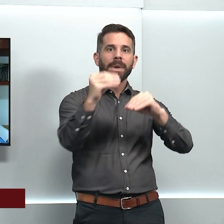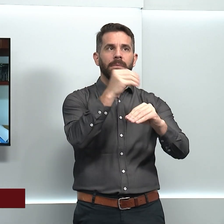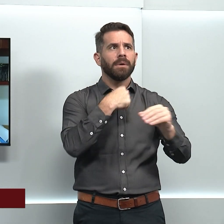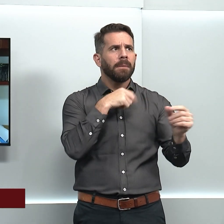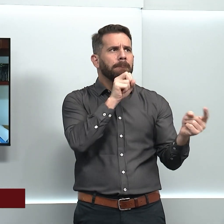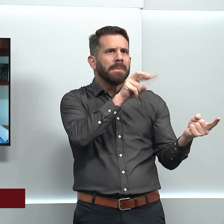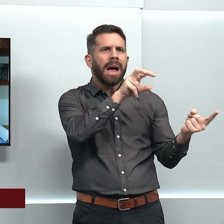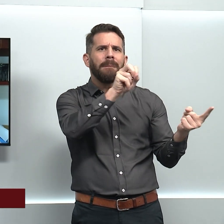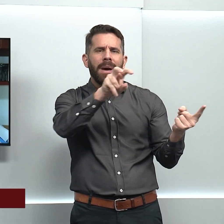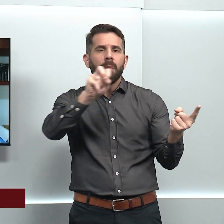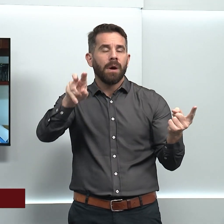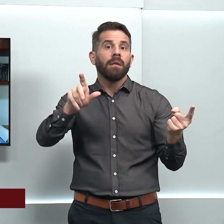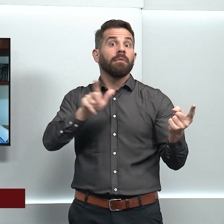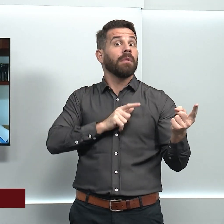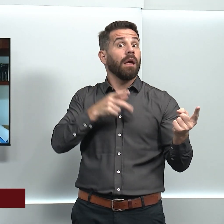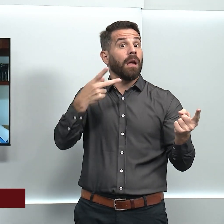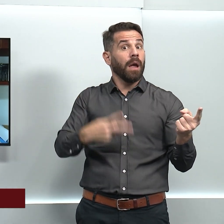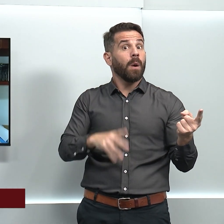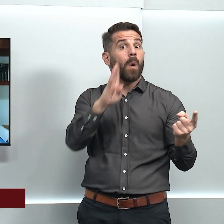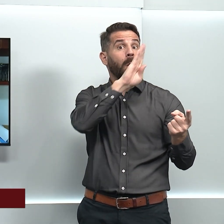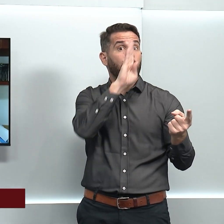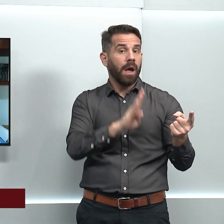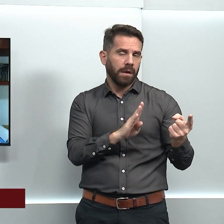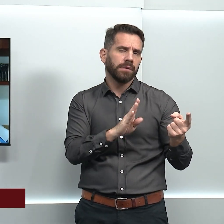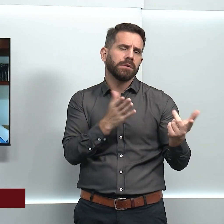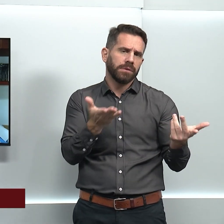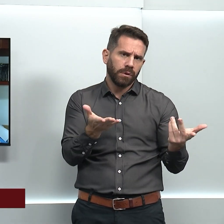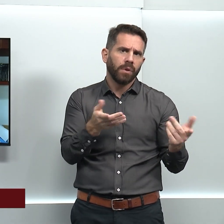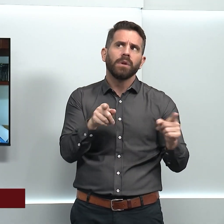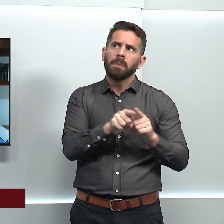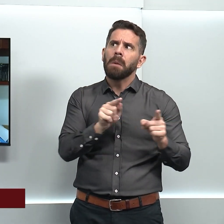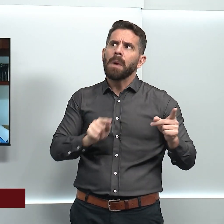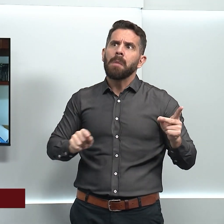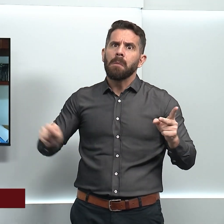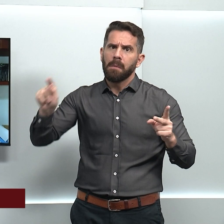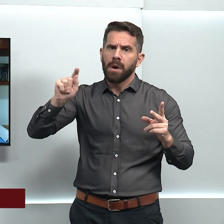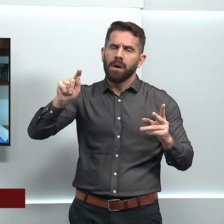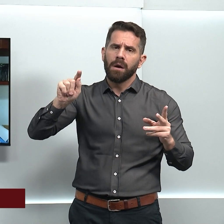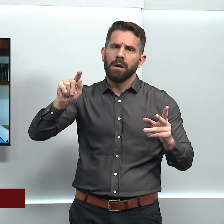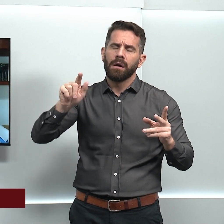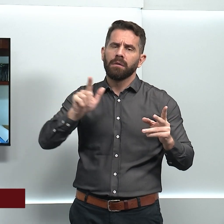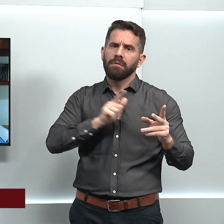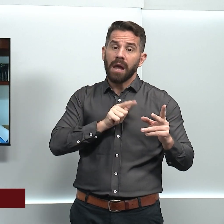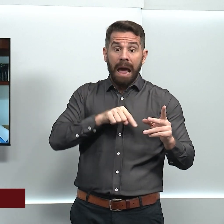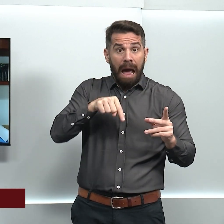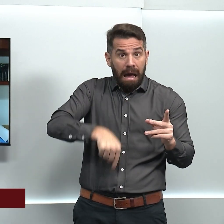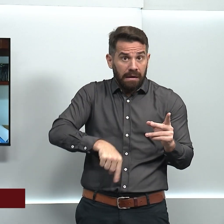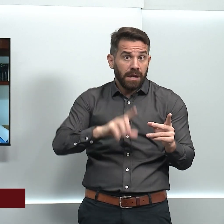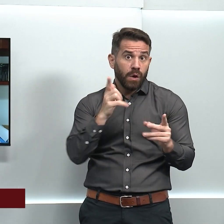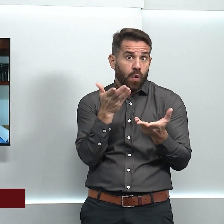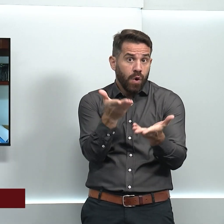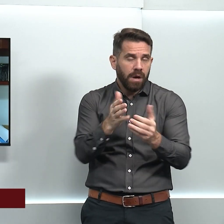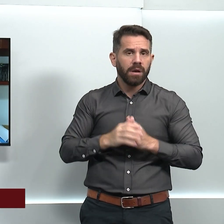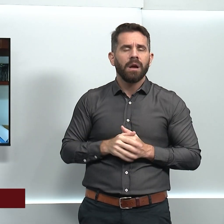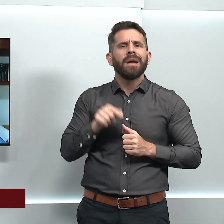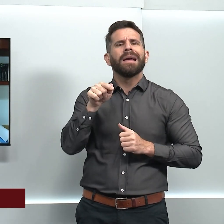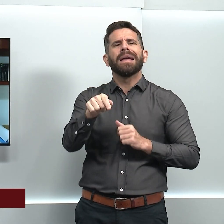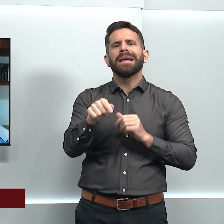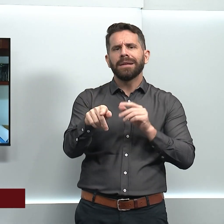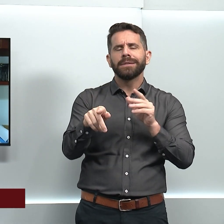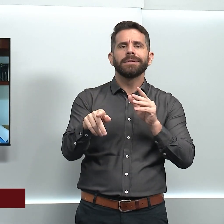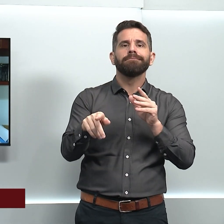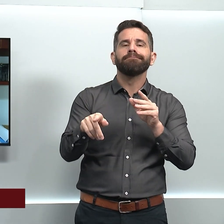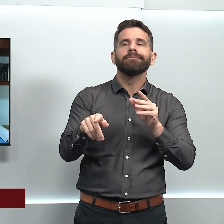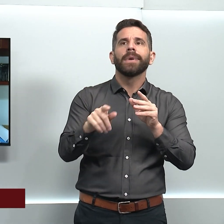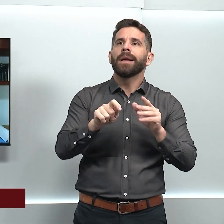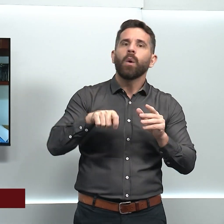edificações brasileiras, algumas inclusive aqui em Goiânia. e são muito representativas de um